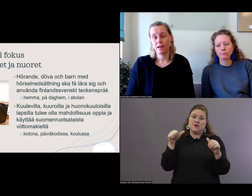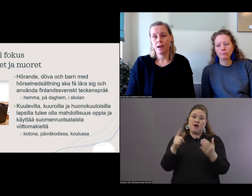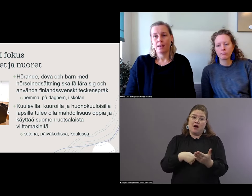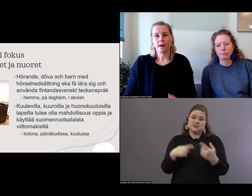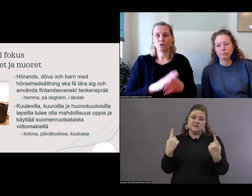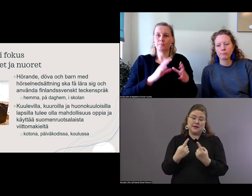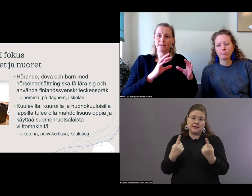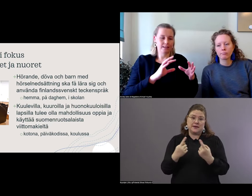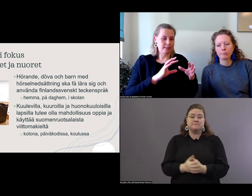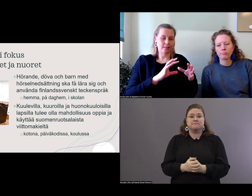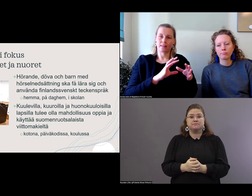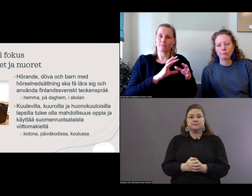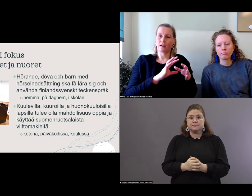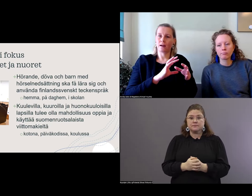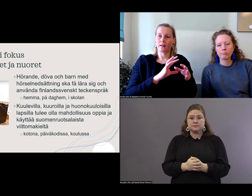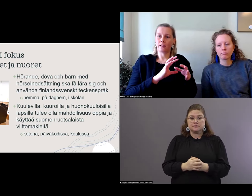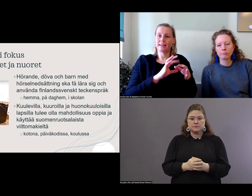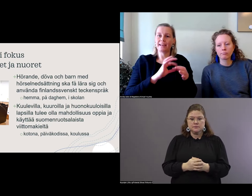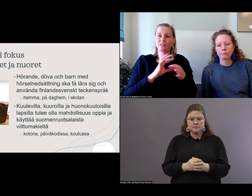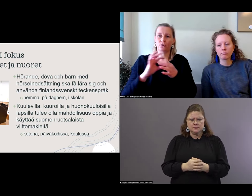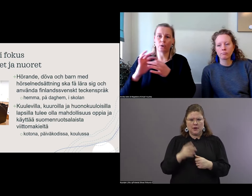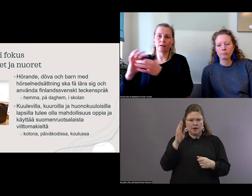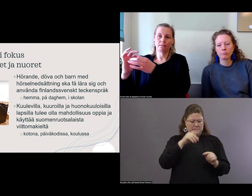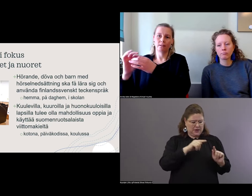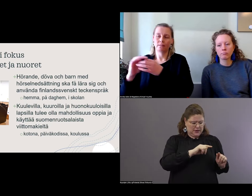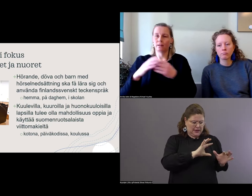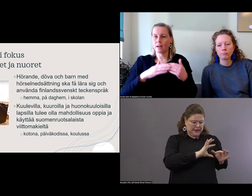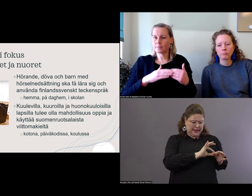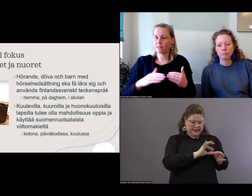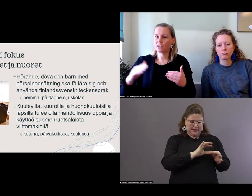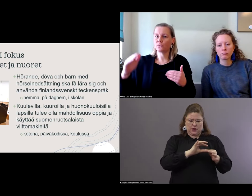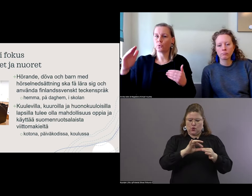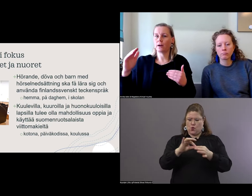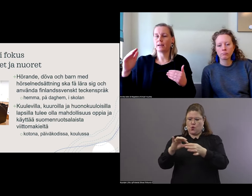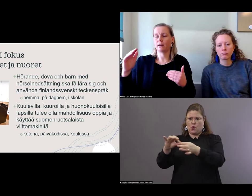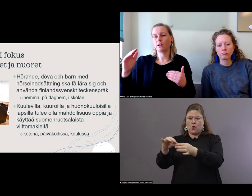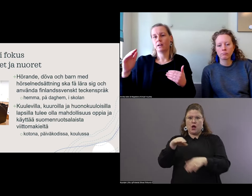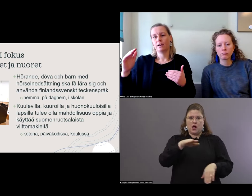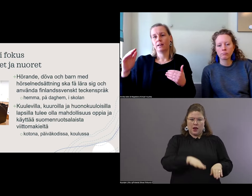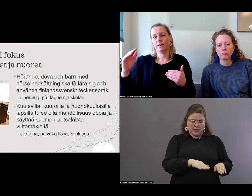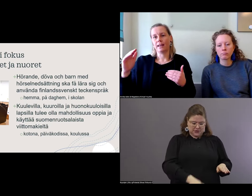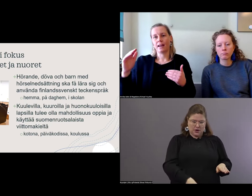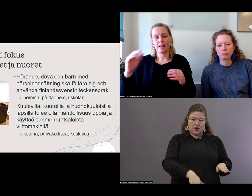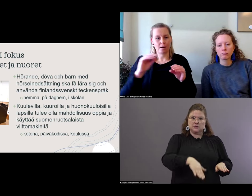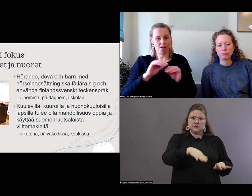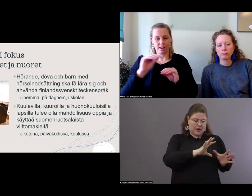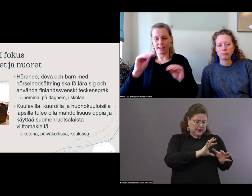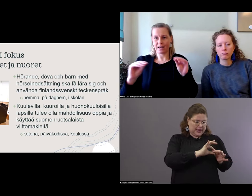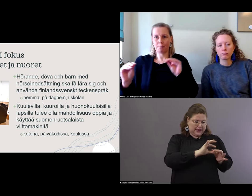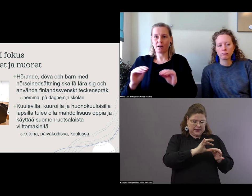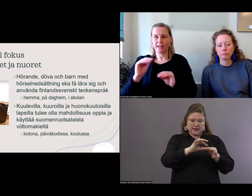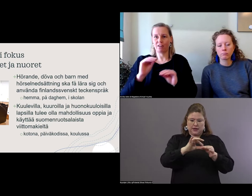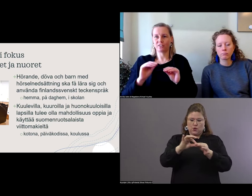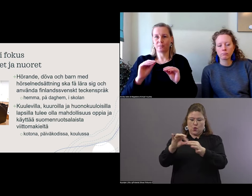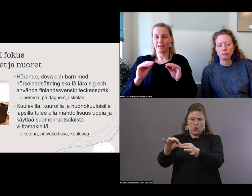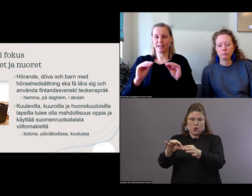edelleen. Ja jos miettii tätä tavallaan ketjuna lapsen kasvun aikana, niin nämä kaikki